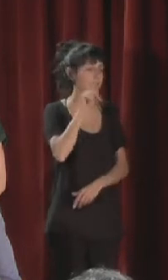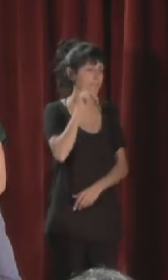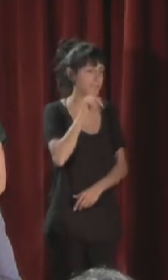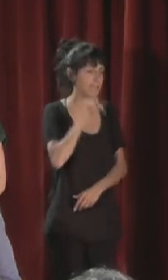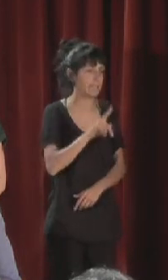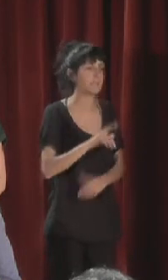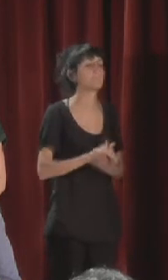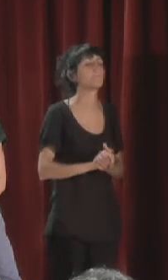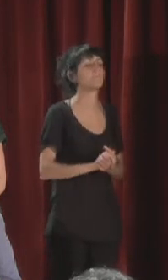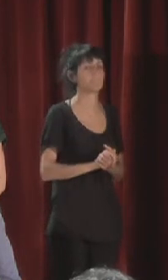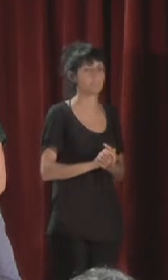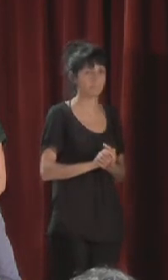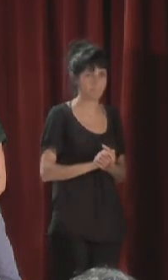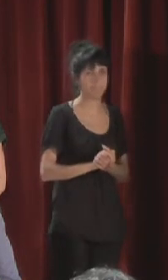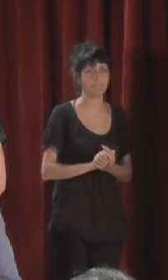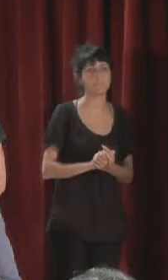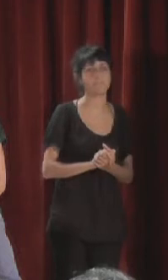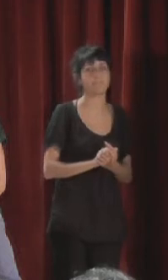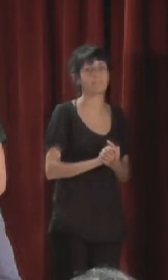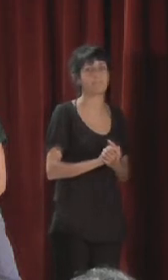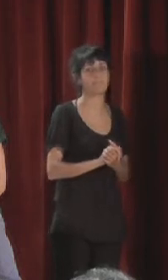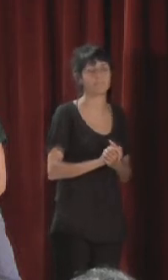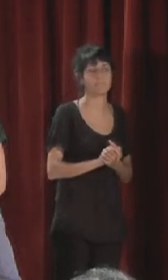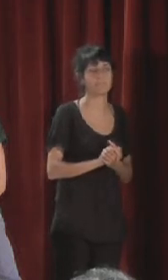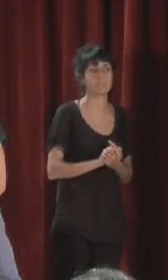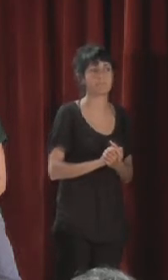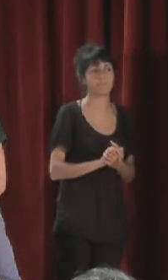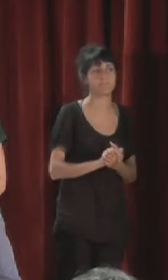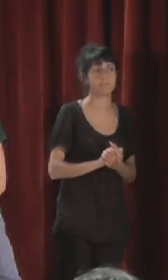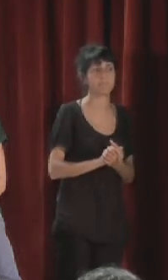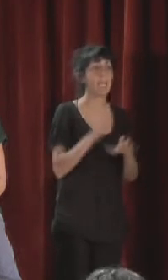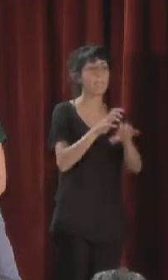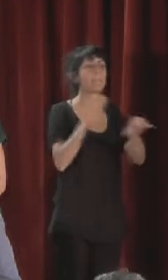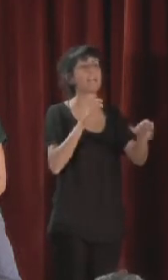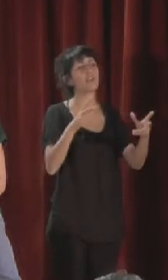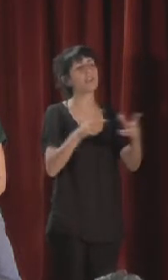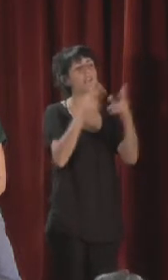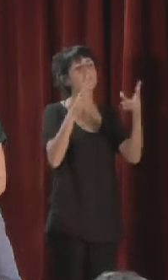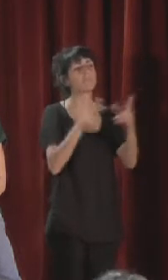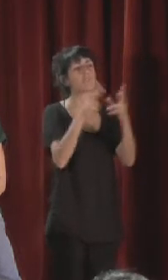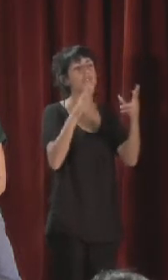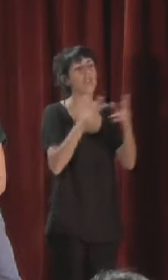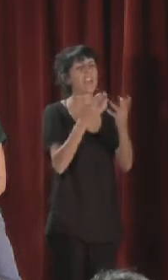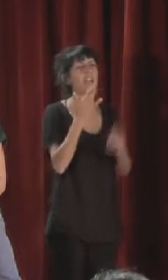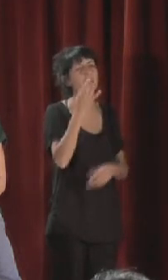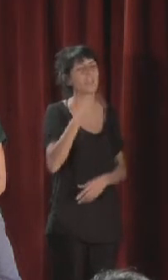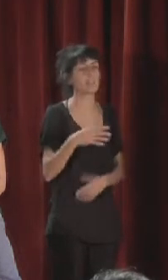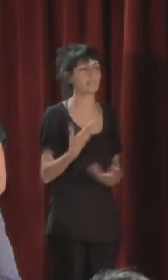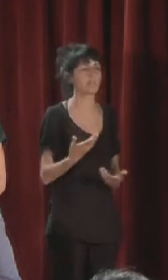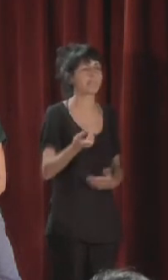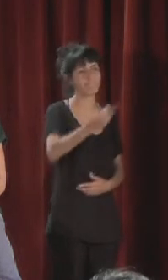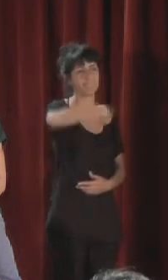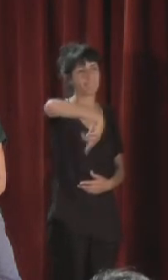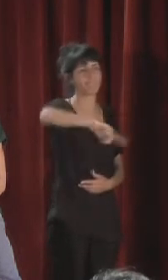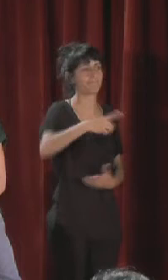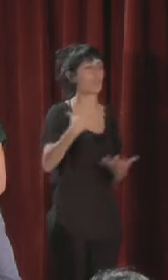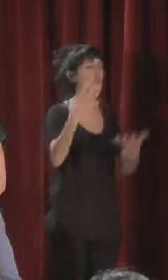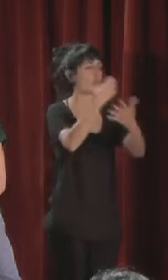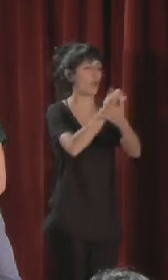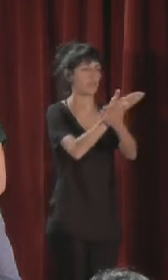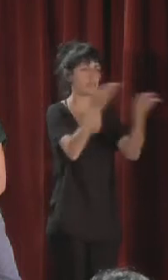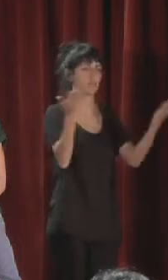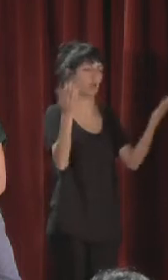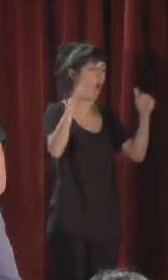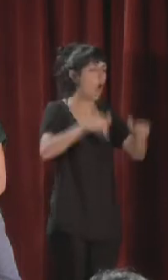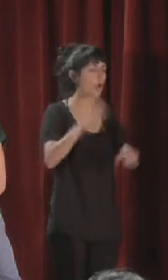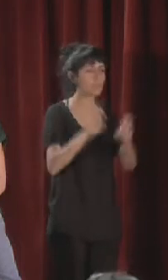uns poucos pisando a maioría social. A maioría social a que pertencemos todos e todas os que estamos aquí